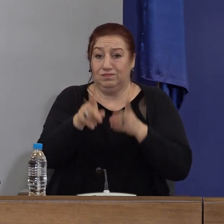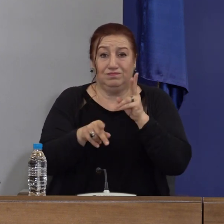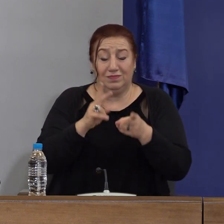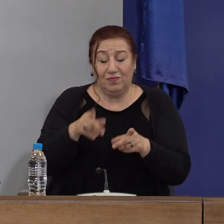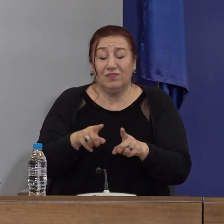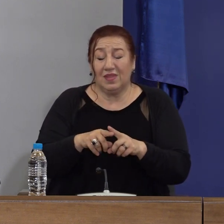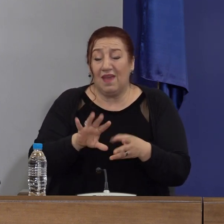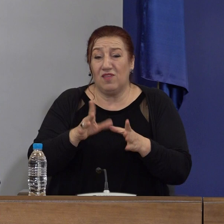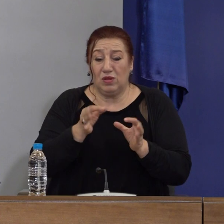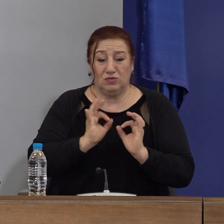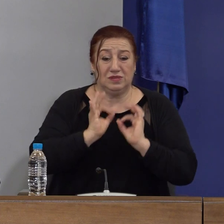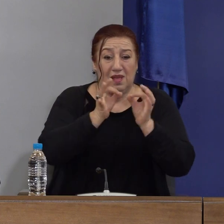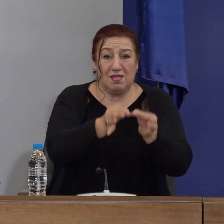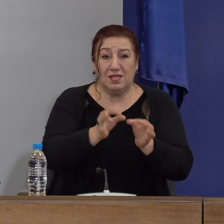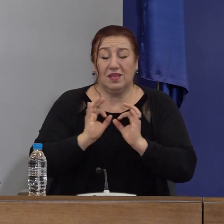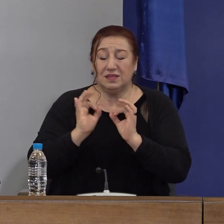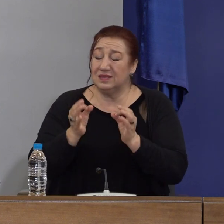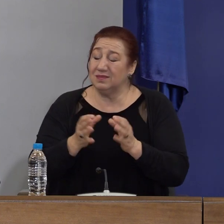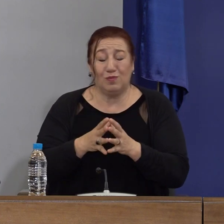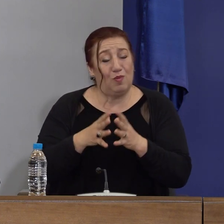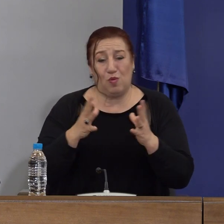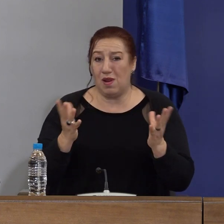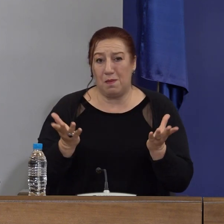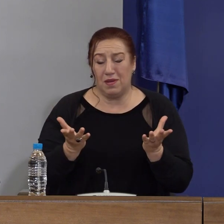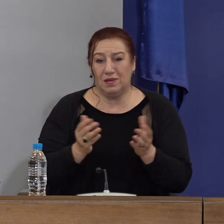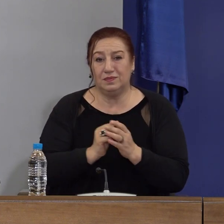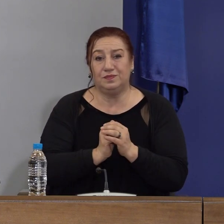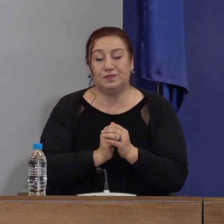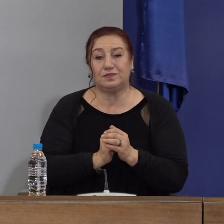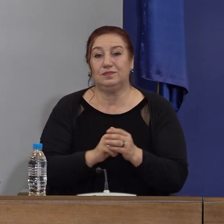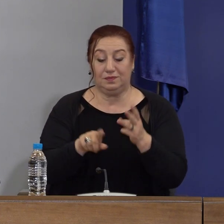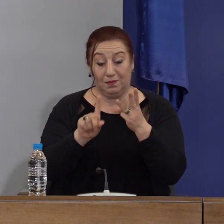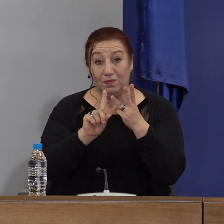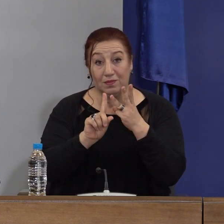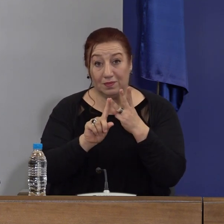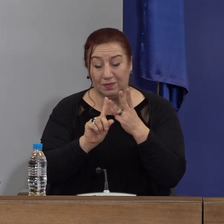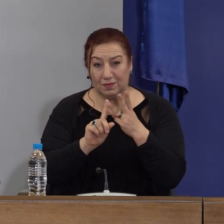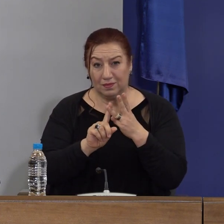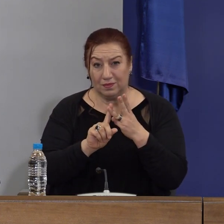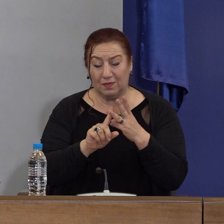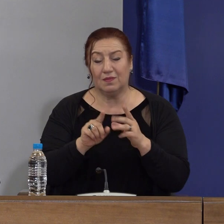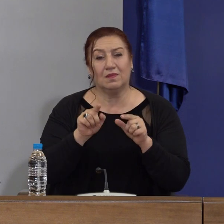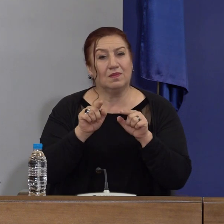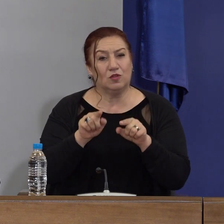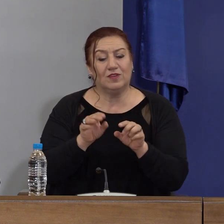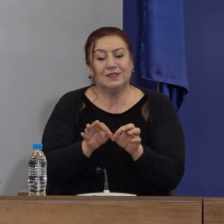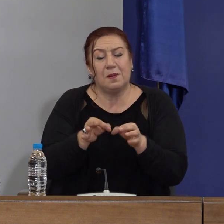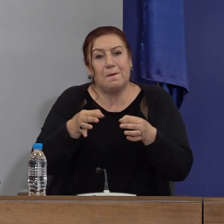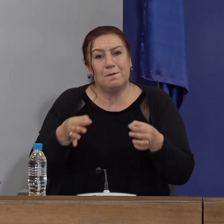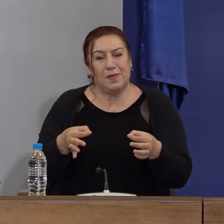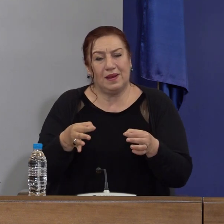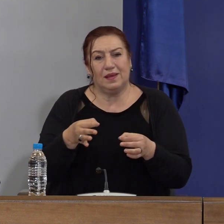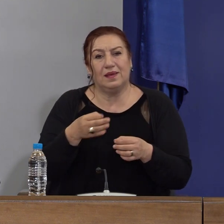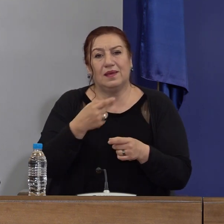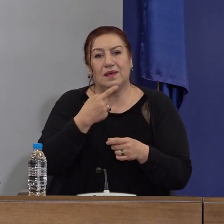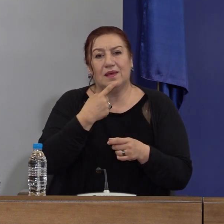на вируса е много голяма. На трето място, това са мерките в